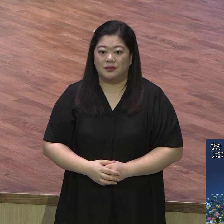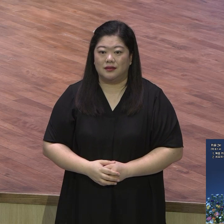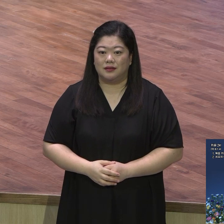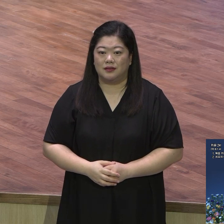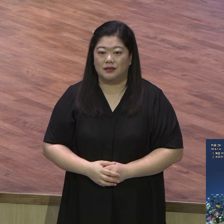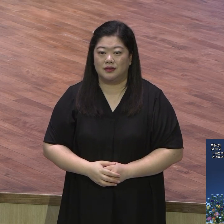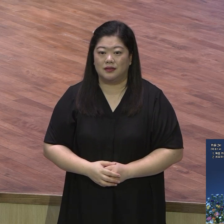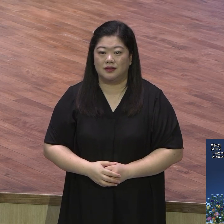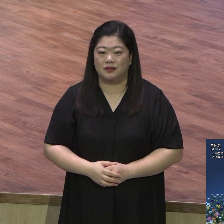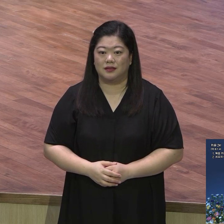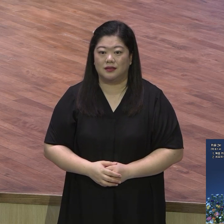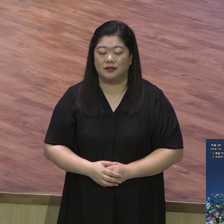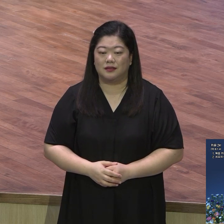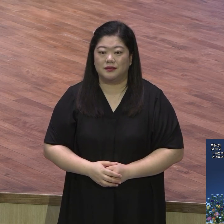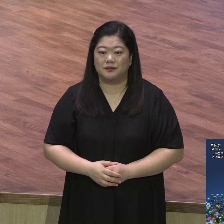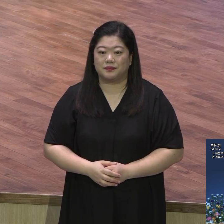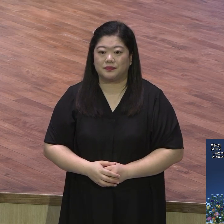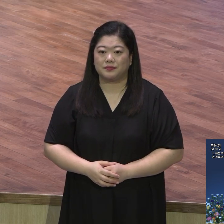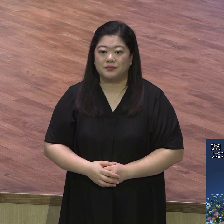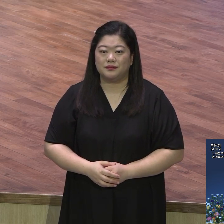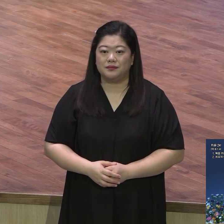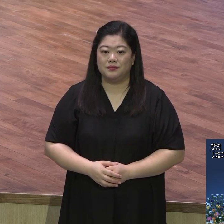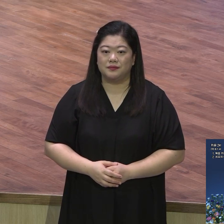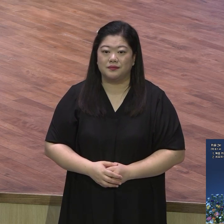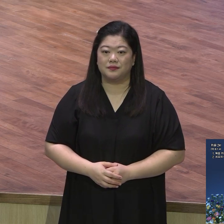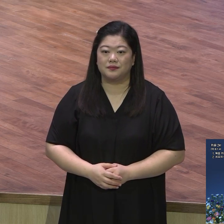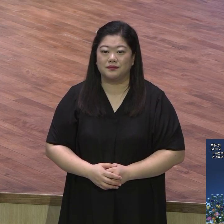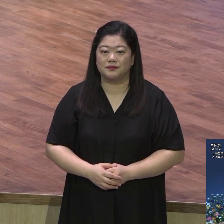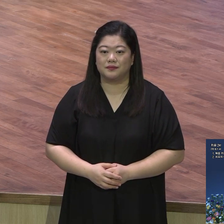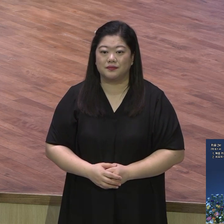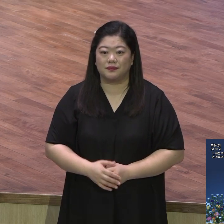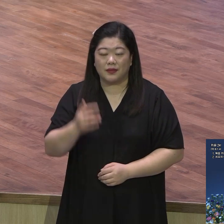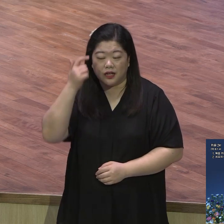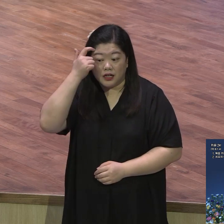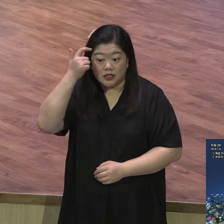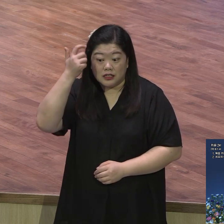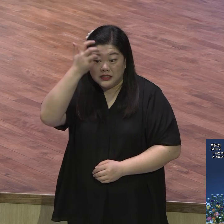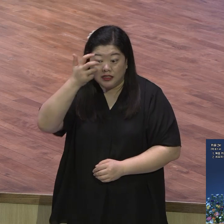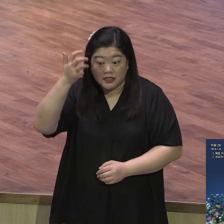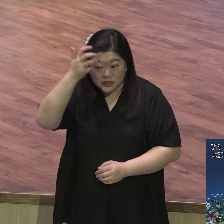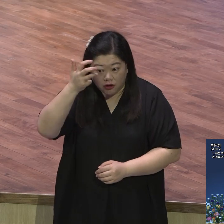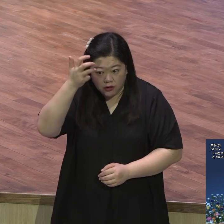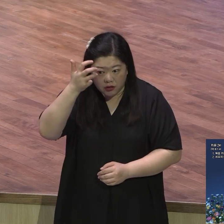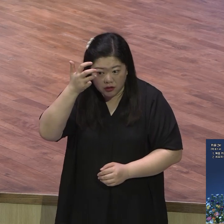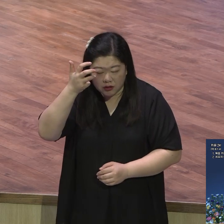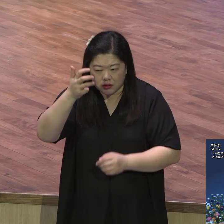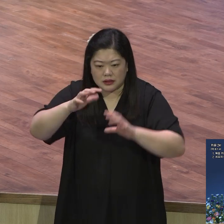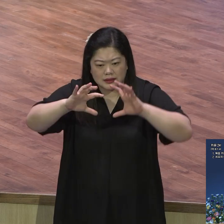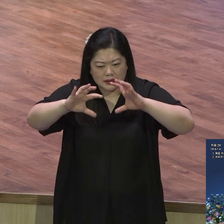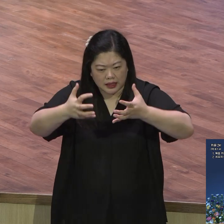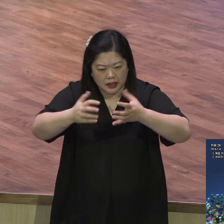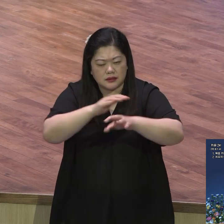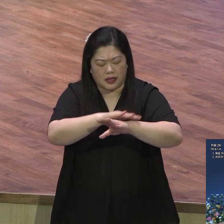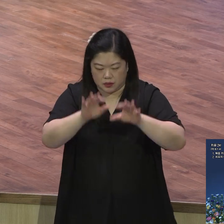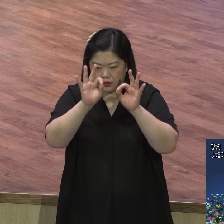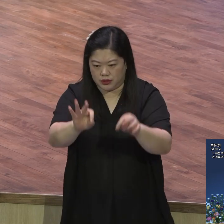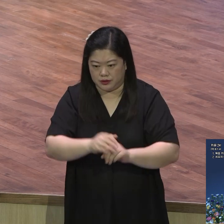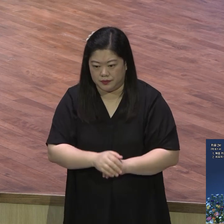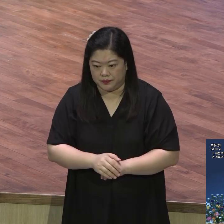귀신에게 두드려 맞았다니까요. 여러분 이 영적인 세계를 아셔야 돼요. 그러니까 믿는